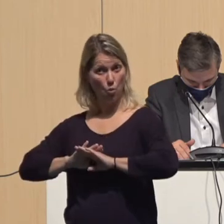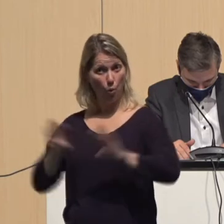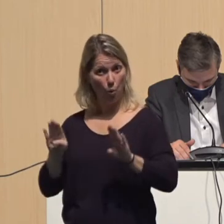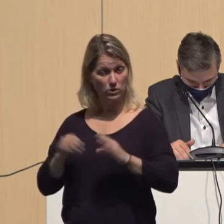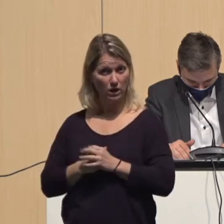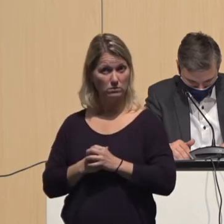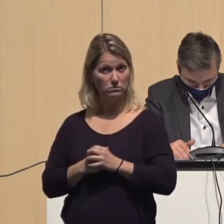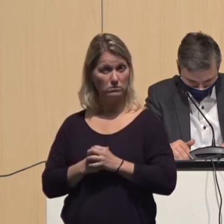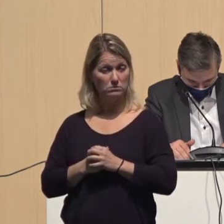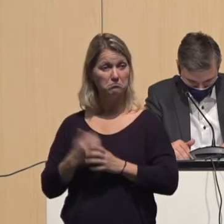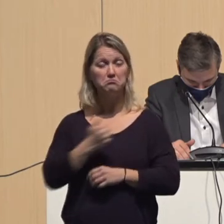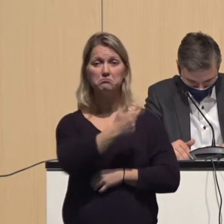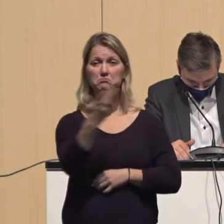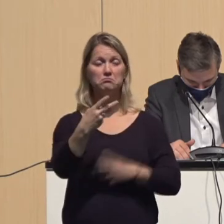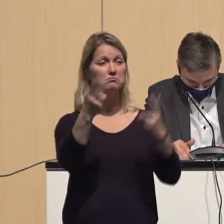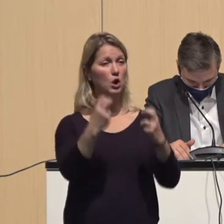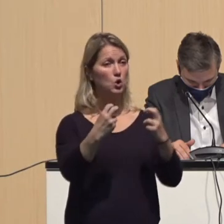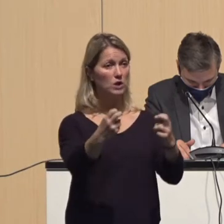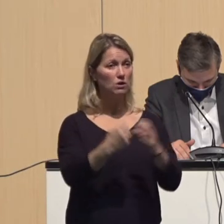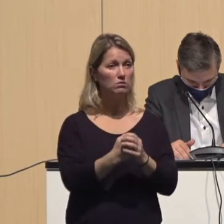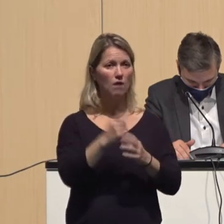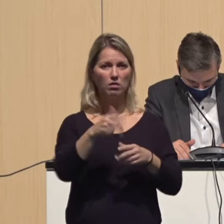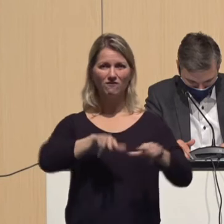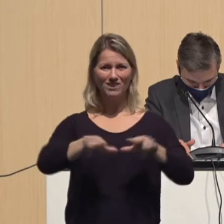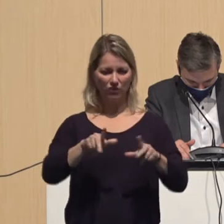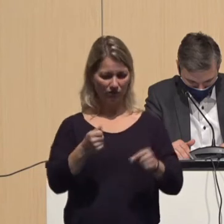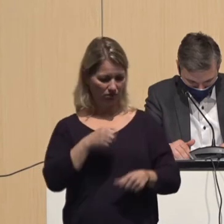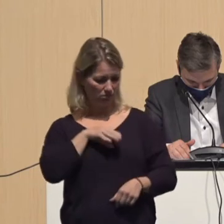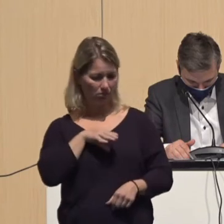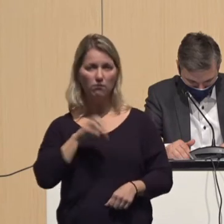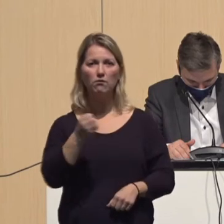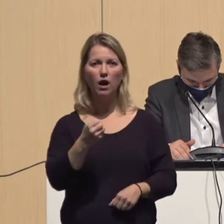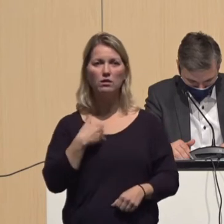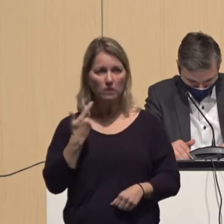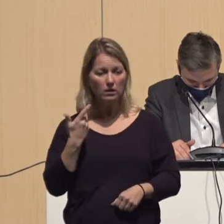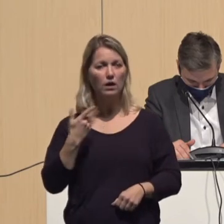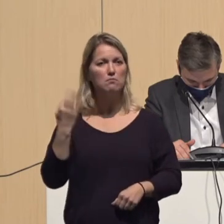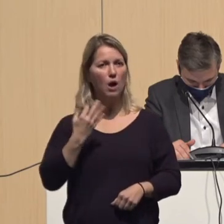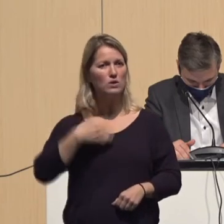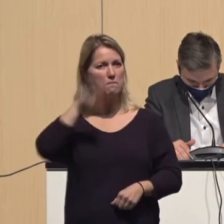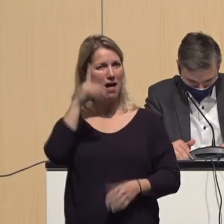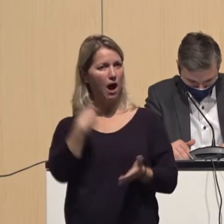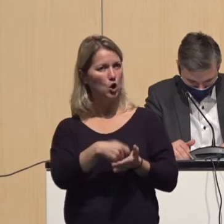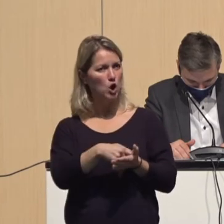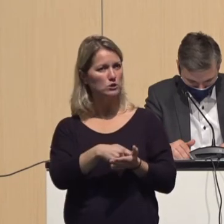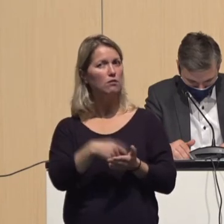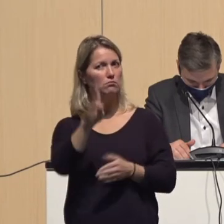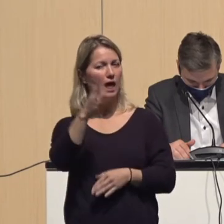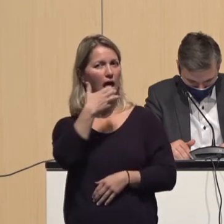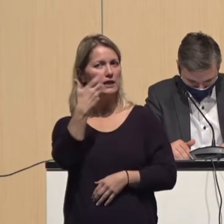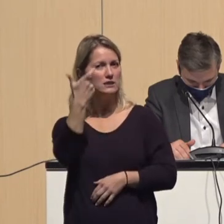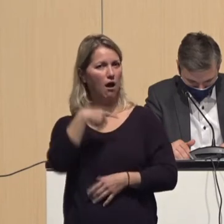andere Konzessionär sich sozusagen wirtschaftlich gar nicht mehr in der Lage sieht, diese Mehrkosten, von denen Herr Hitzer sehr anschaulich hier gesprochen